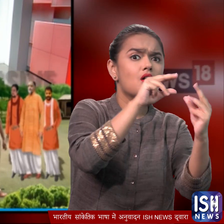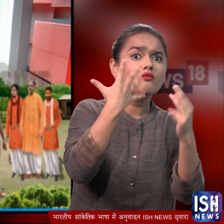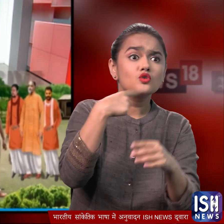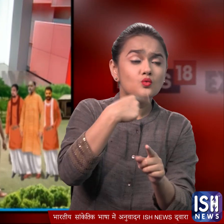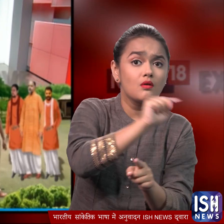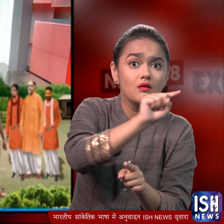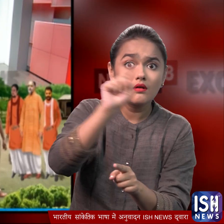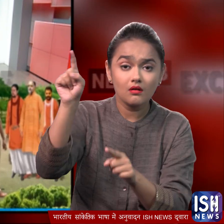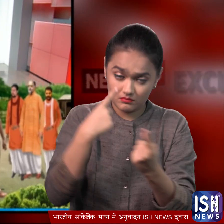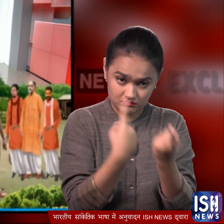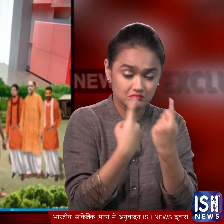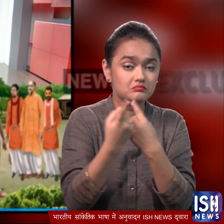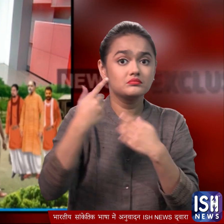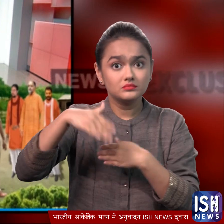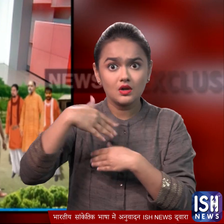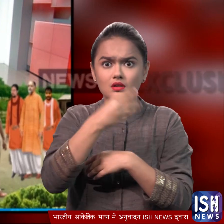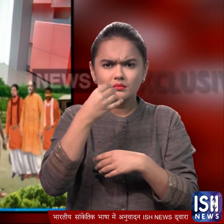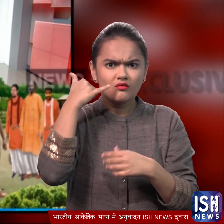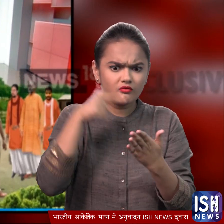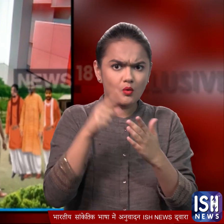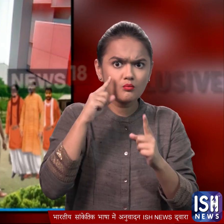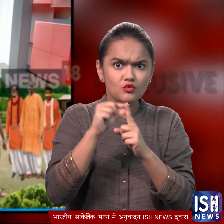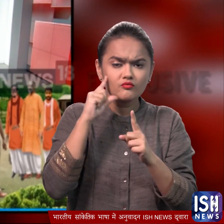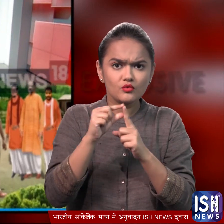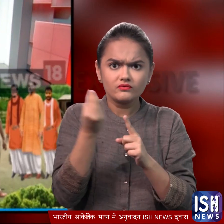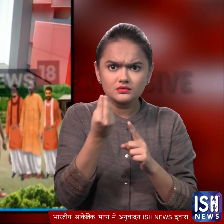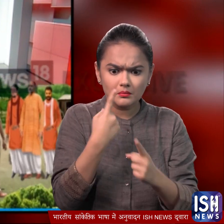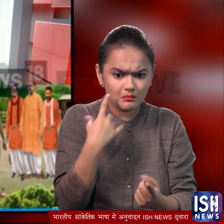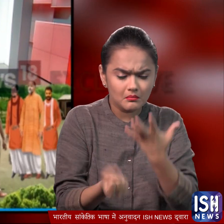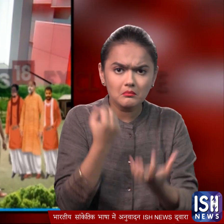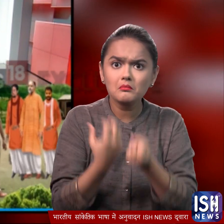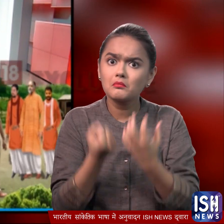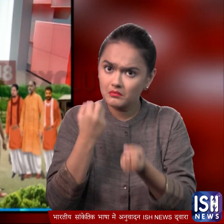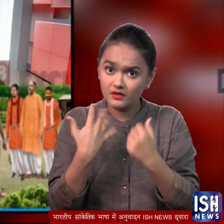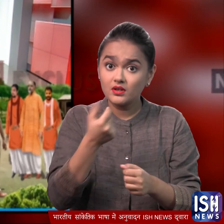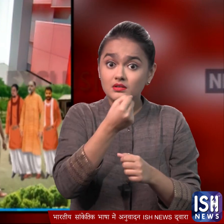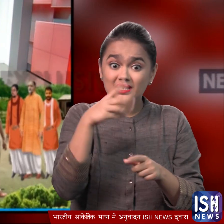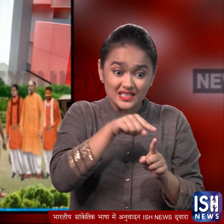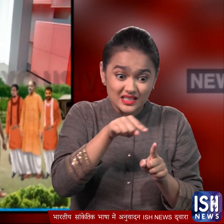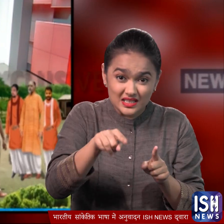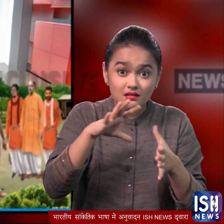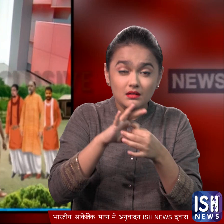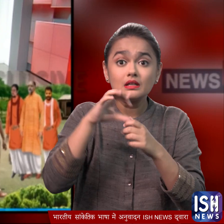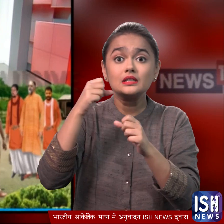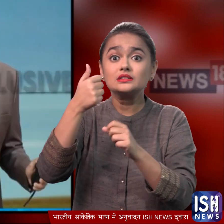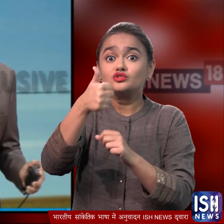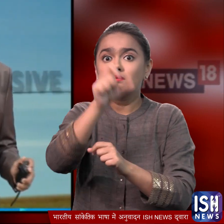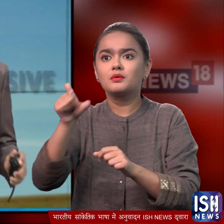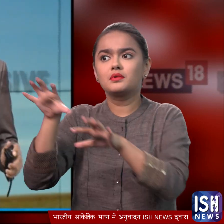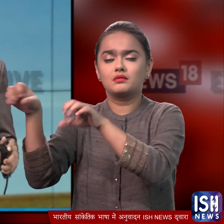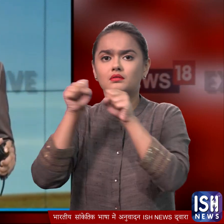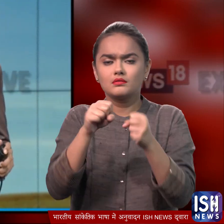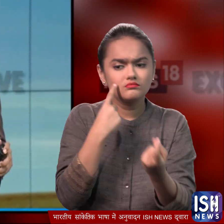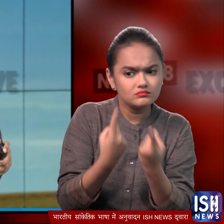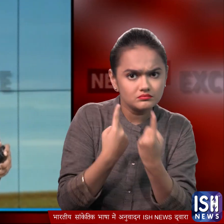है कि पुलिस को उनके फोन से कुछ अहम सुराग मिले हैं, जिनके आधार पर 6 लोगों को हिरासत में भी लिया गया। लेकिन महंत नरेंद्र